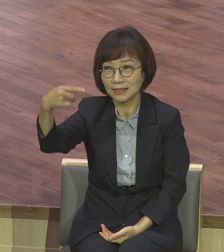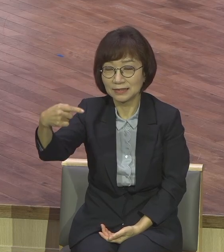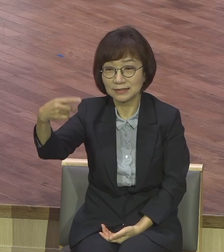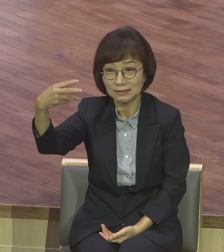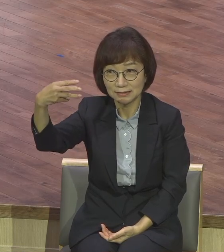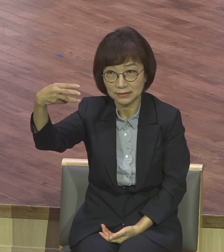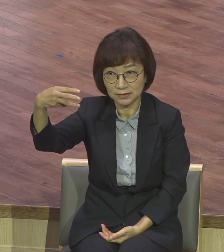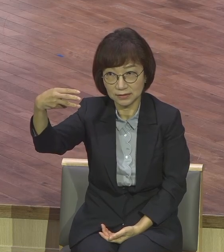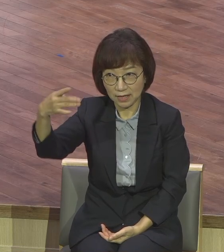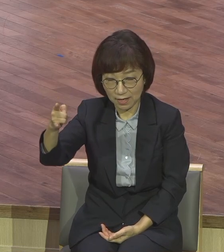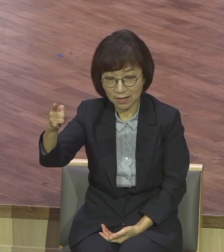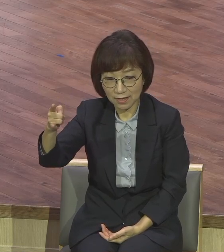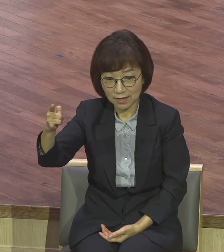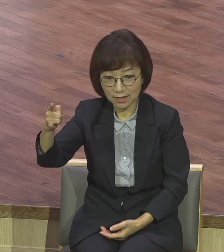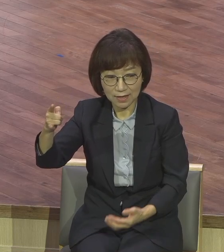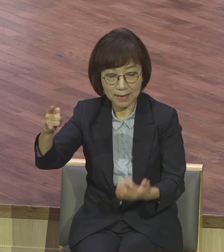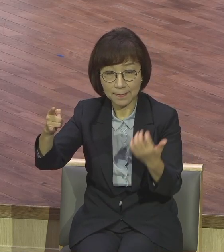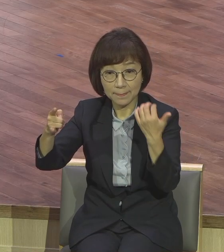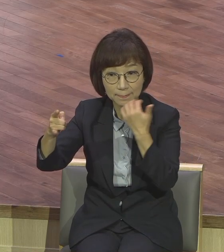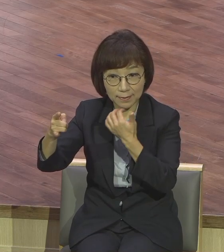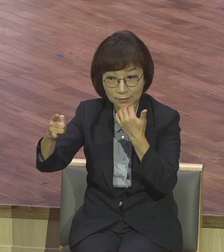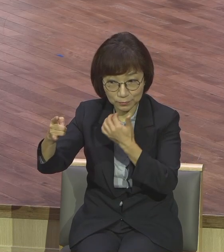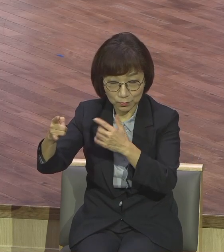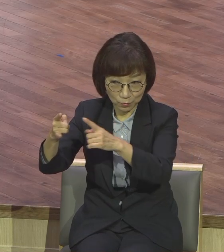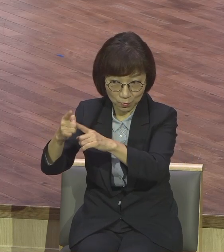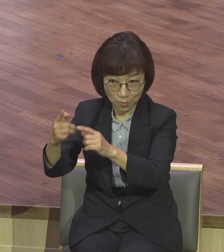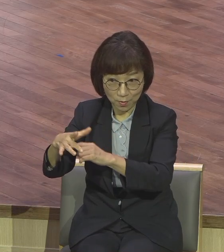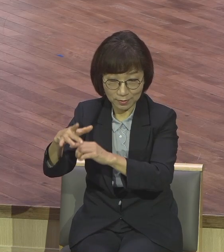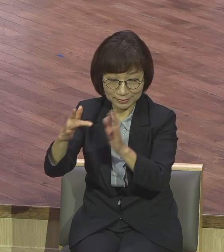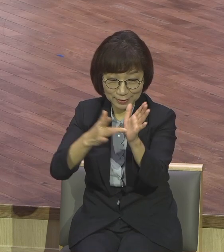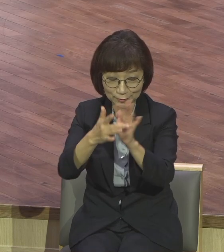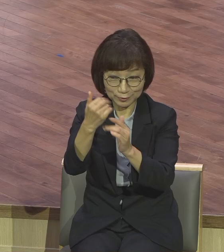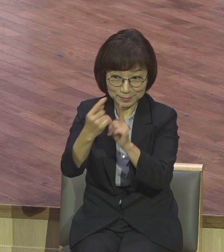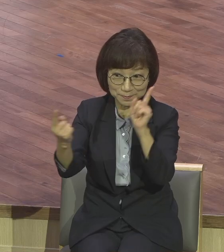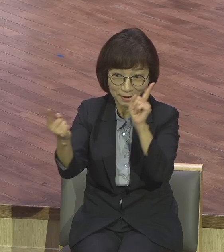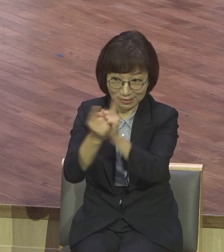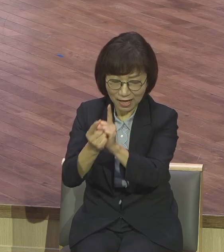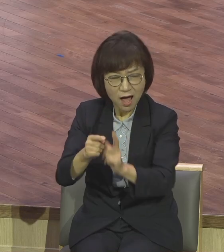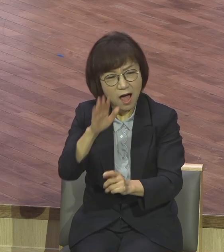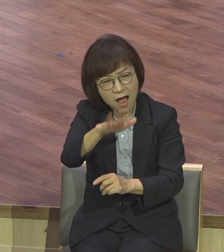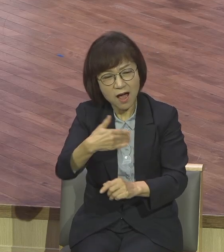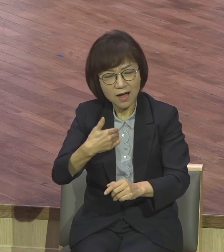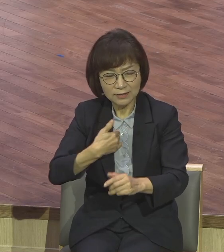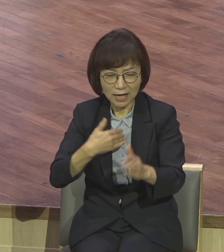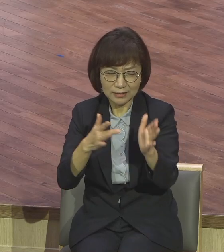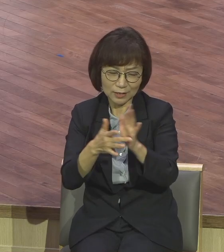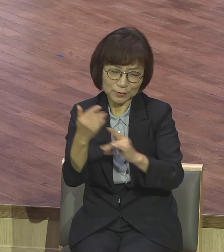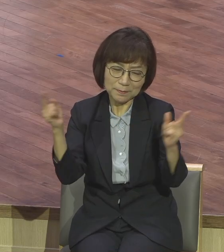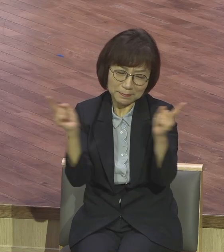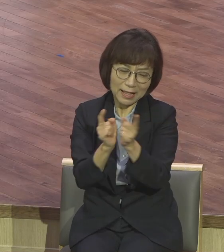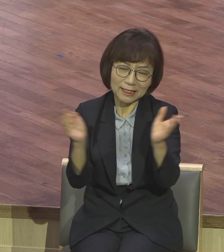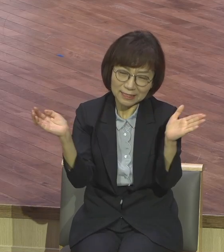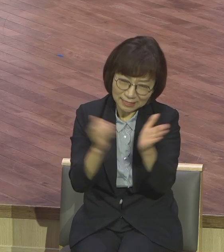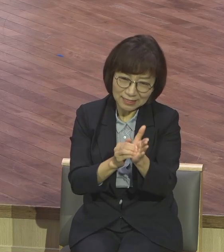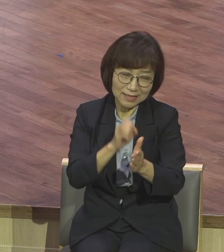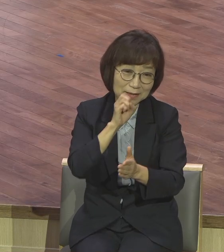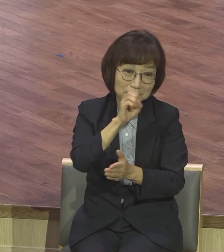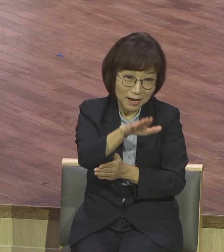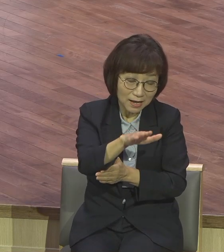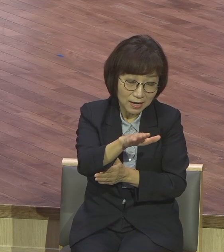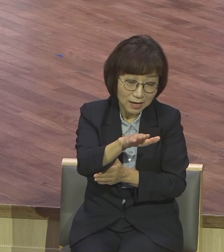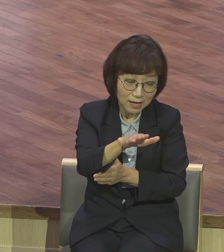형제잖아요. 베드로 형제 안드레가 예수님 먼저 만나보고 야 메시아 만났다라고 그렇게